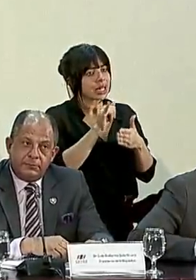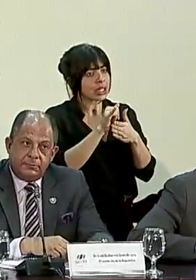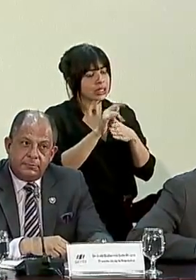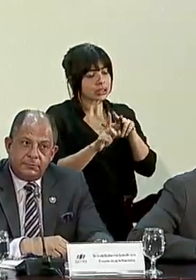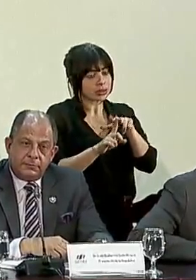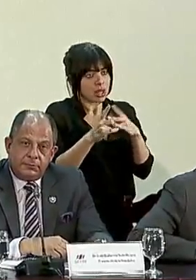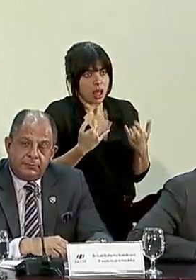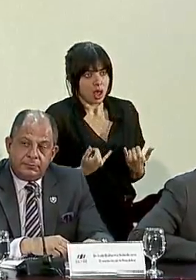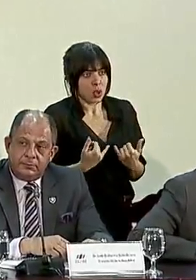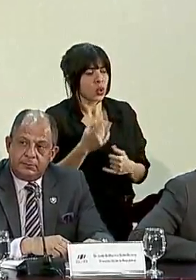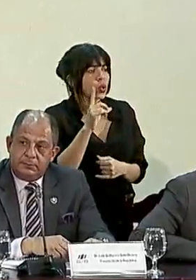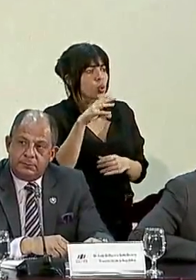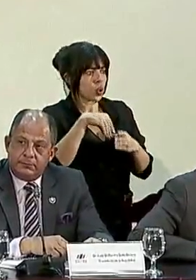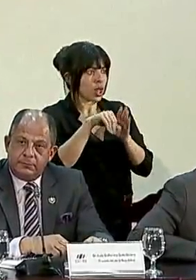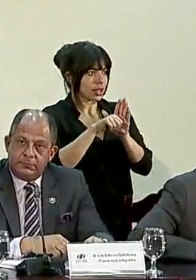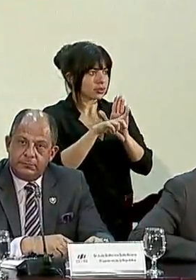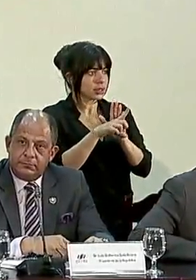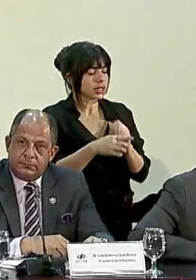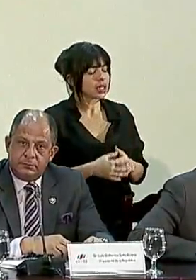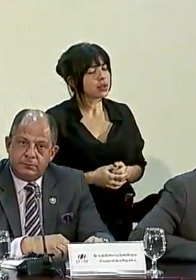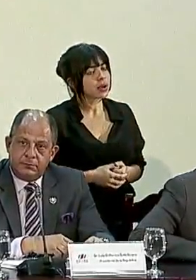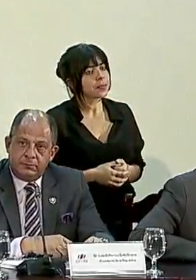dilucidando actualmente en la Asamblea Legislativa.